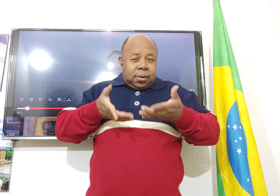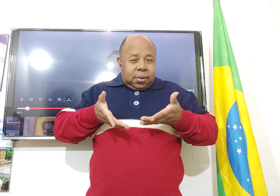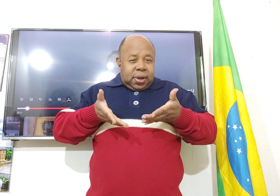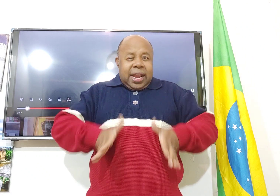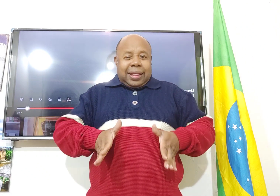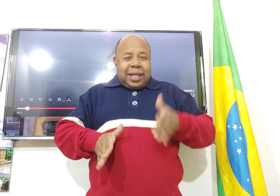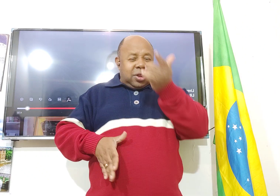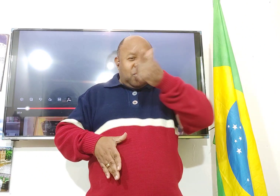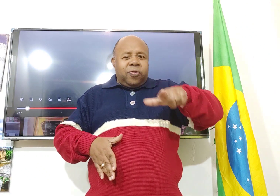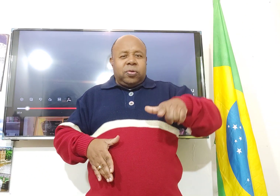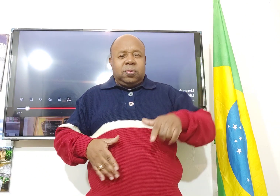E nascer de novo?